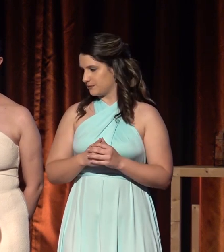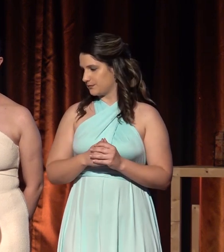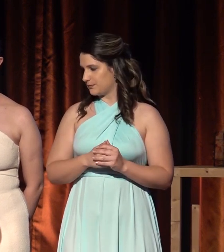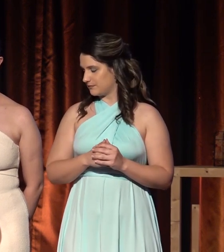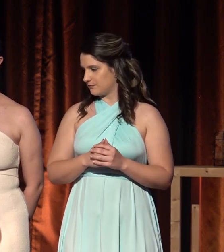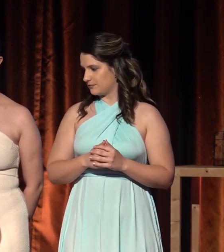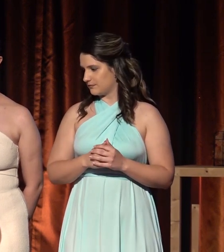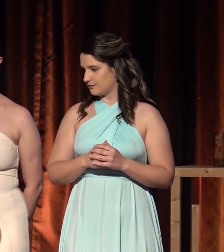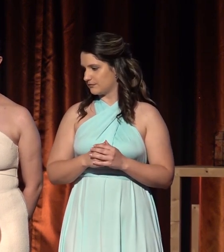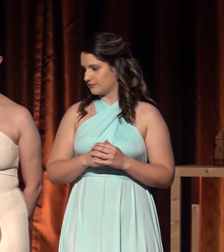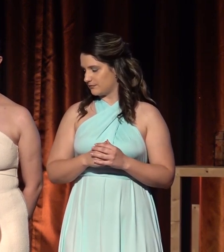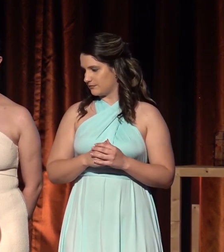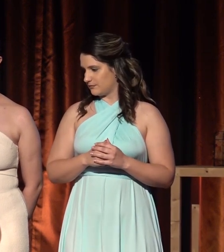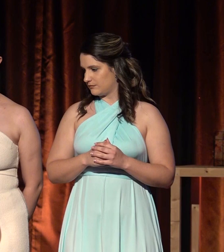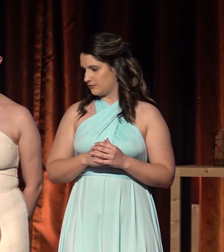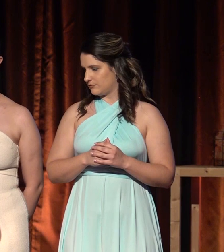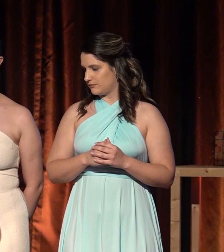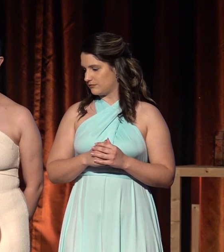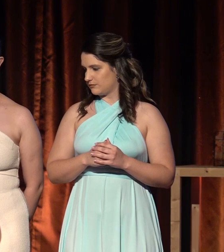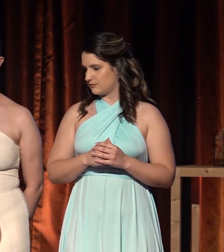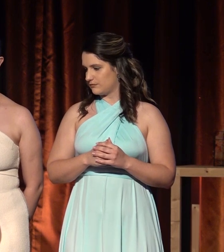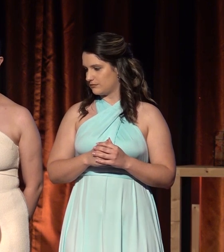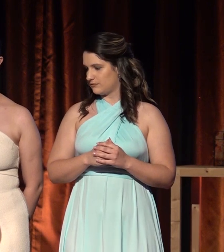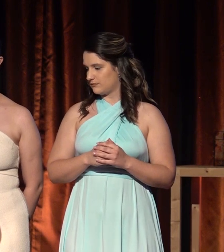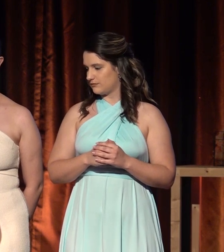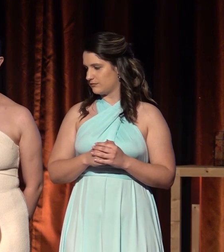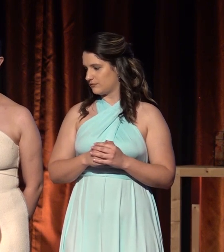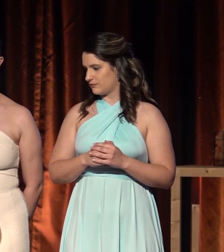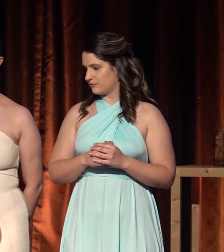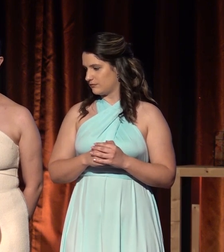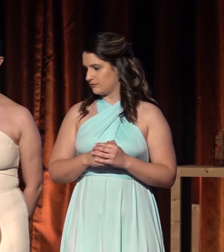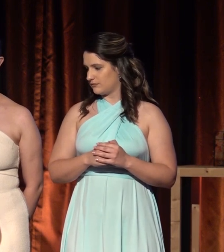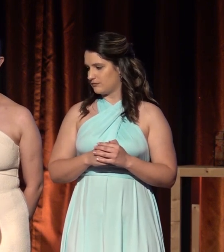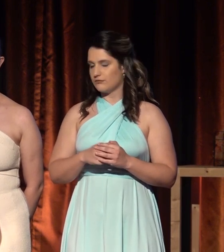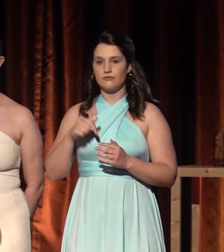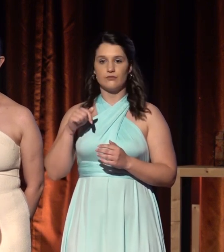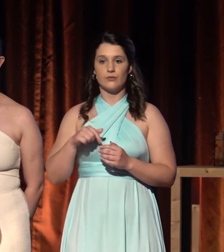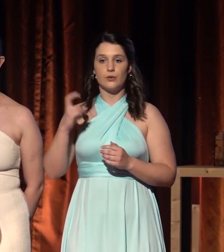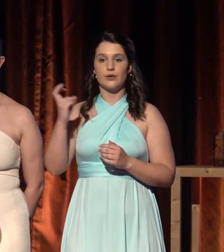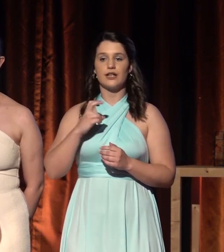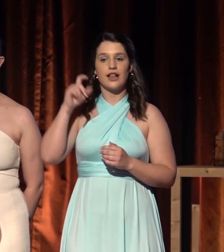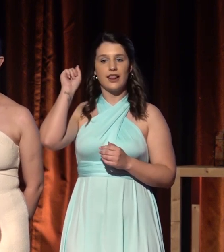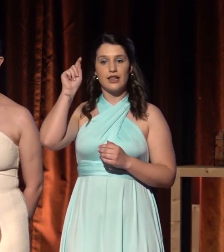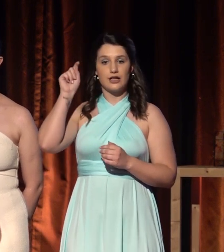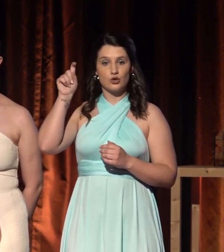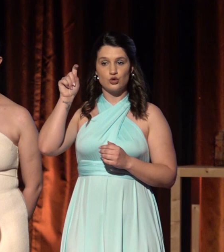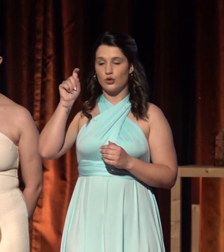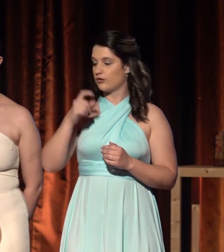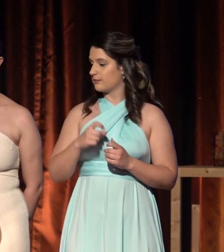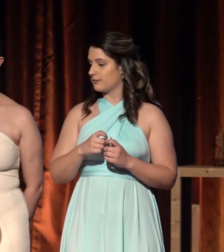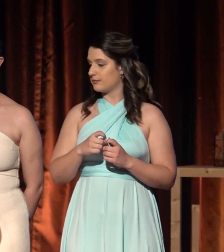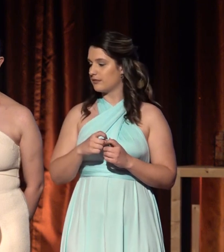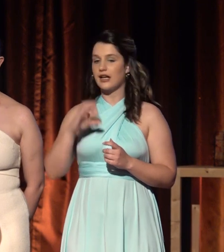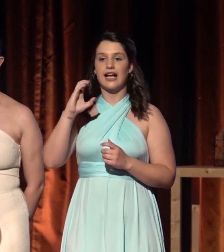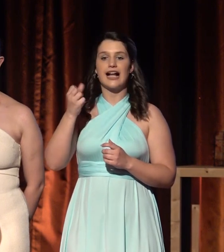un reconeixement a tot l'alumnat que avui es gradua. I és per aquest motiu que comptem amb la presència de el director de l'Institut Montsià, el